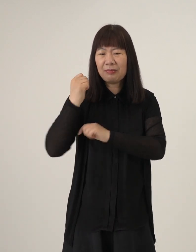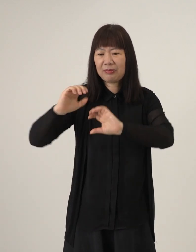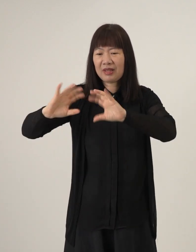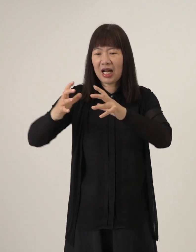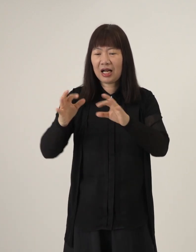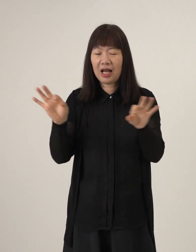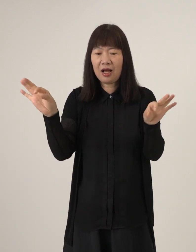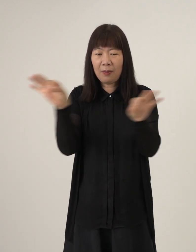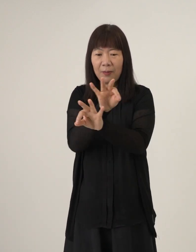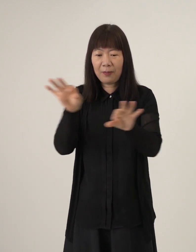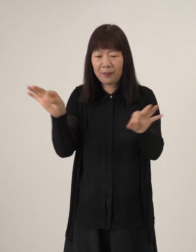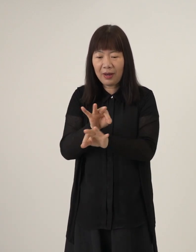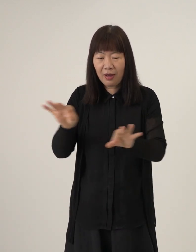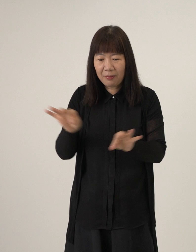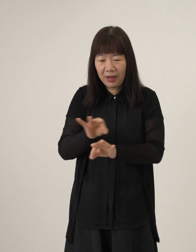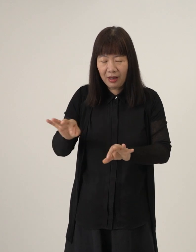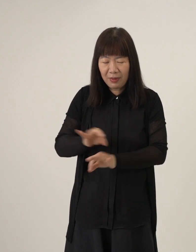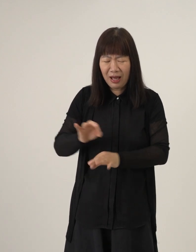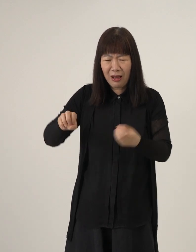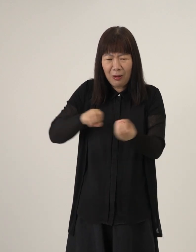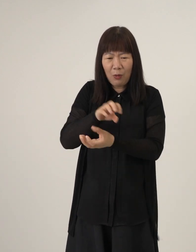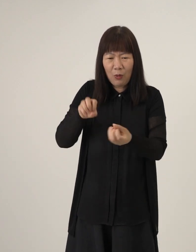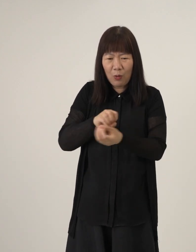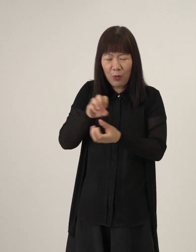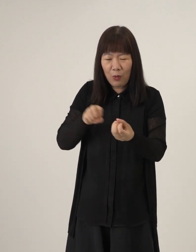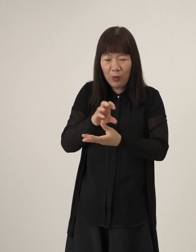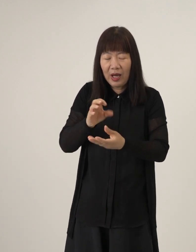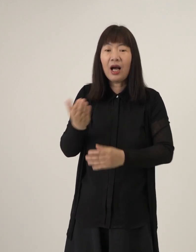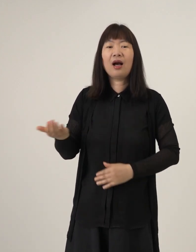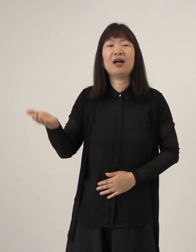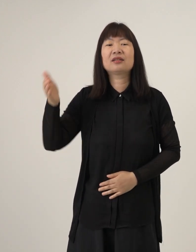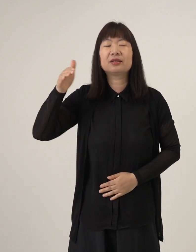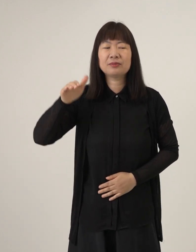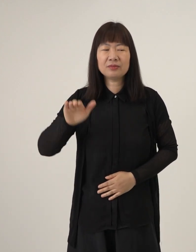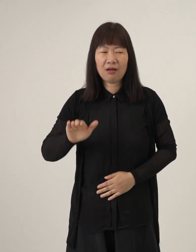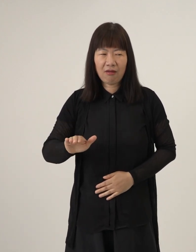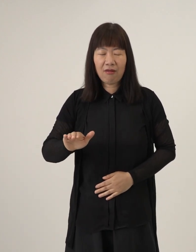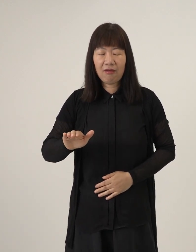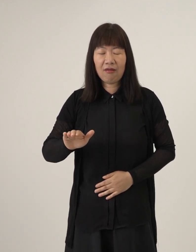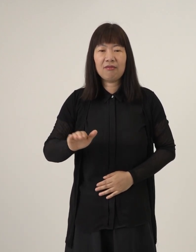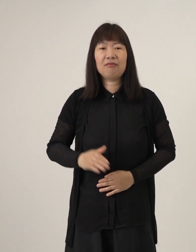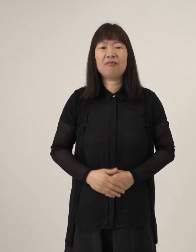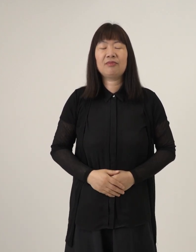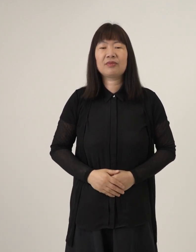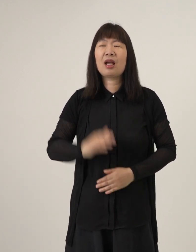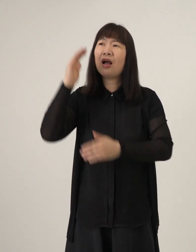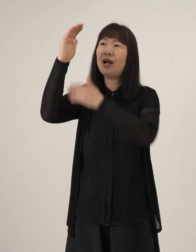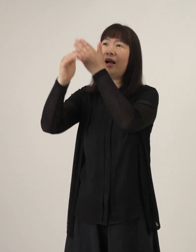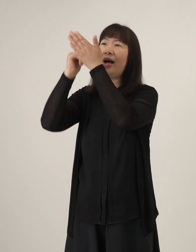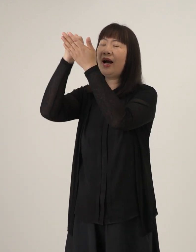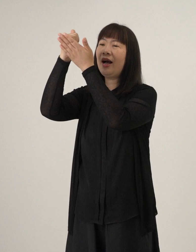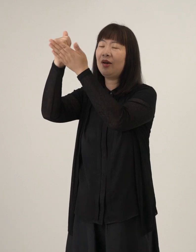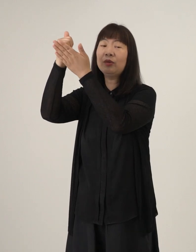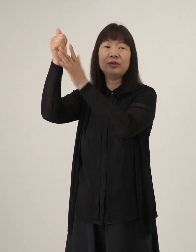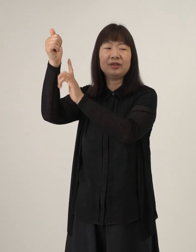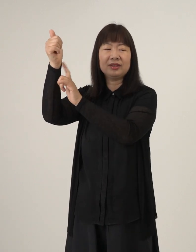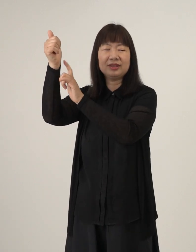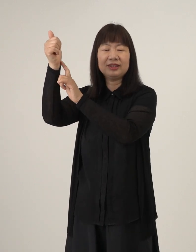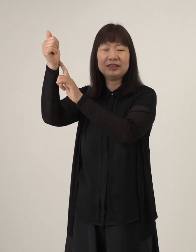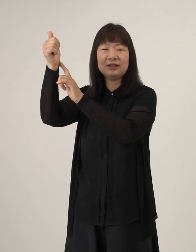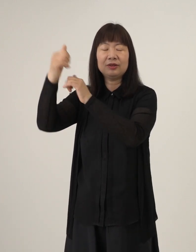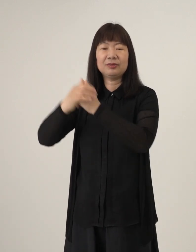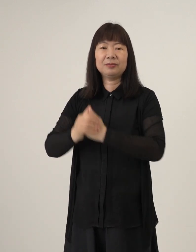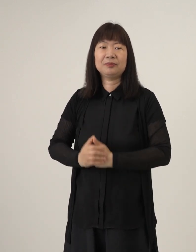격동의 역사로 난리가 났지만, 놀랍게도 하나님은 그